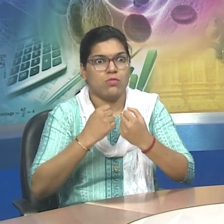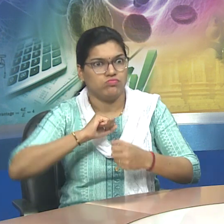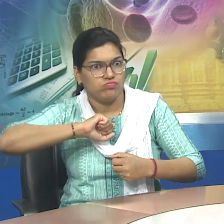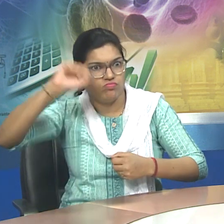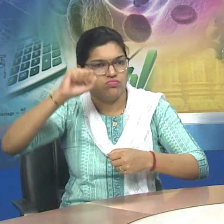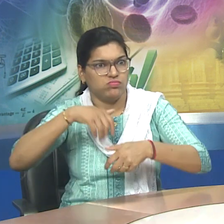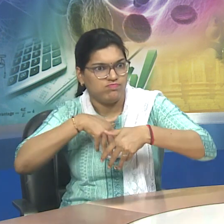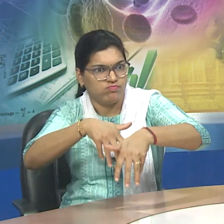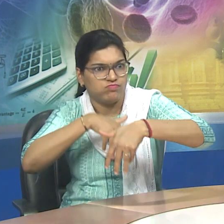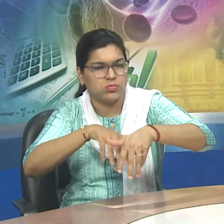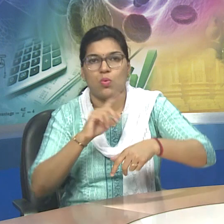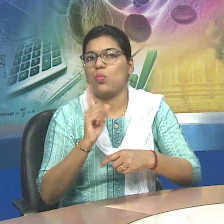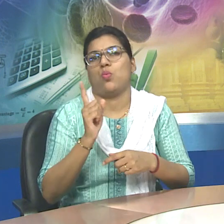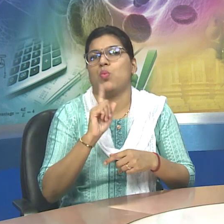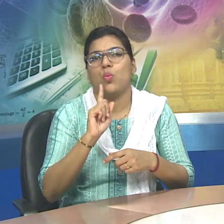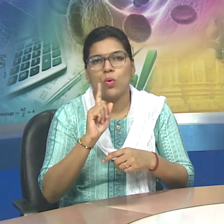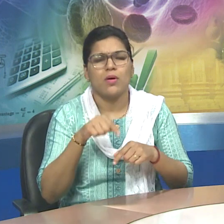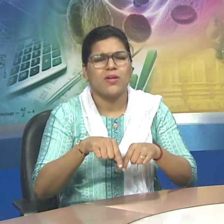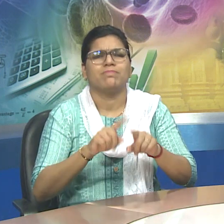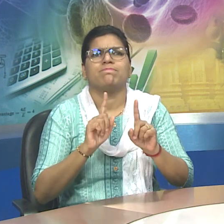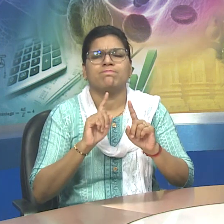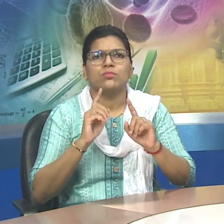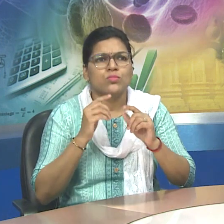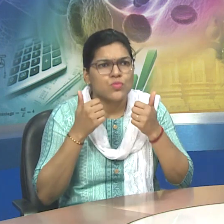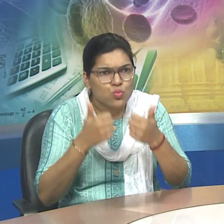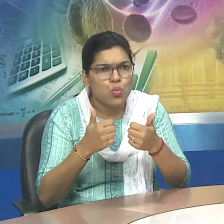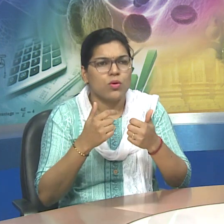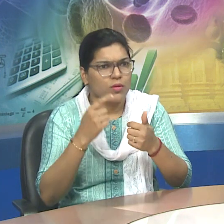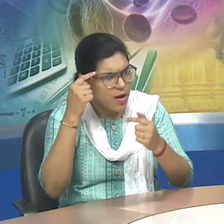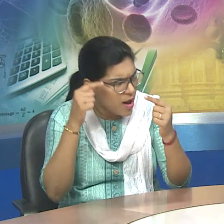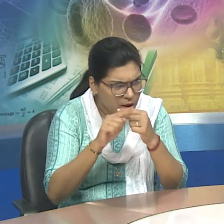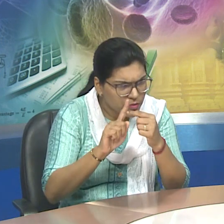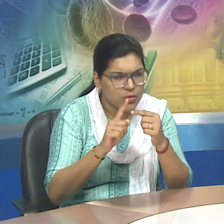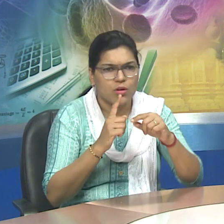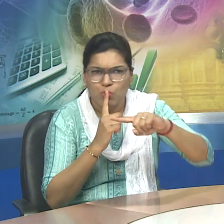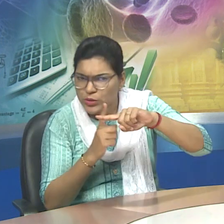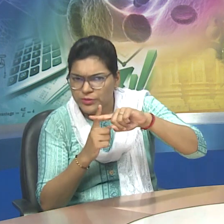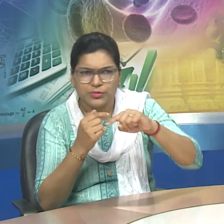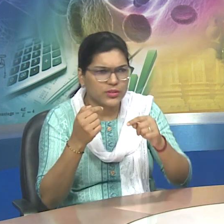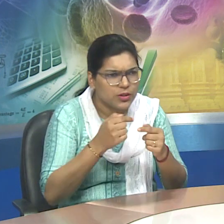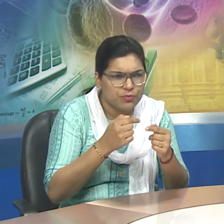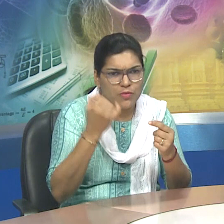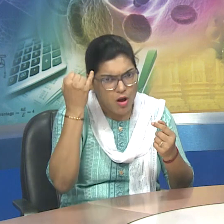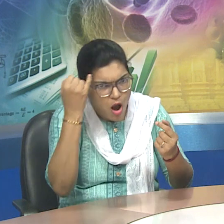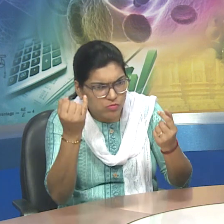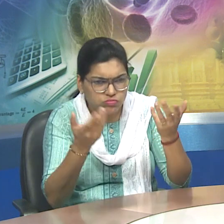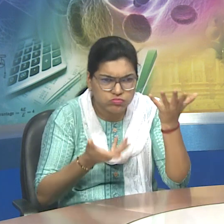सरकार में जो भी कानून या नियम बनाए जाते हैं, यदि कोई उनका आपस में बातचीत करते हुए विरोध करता है तो